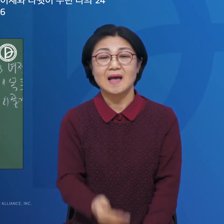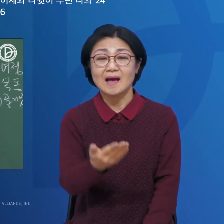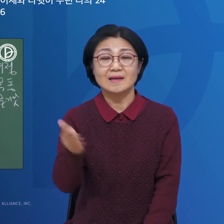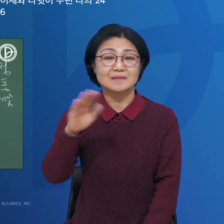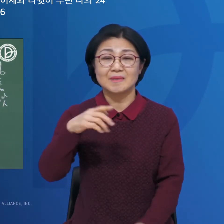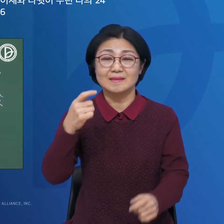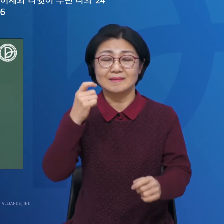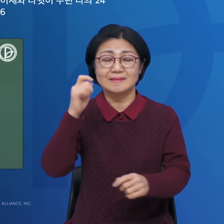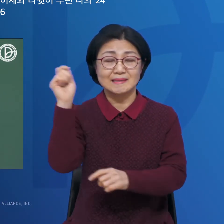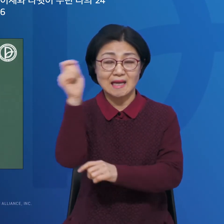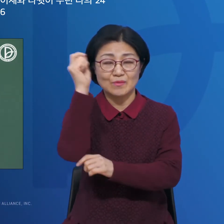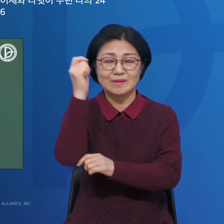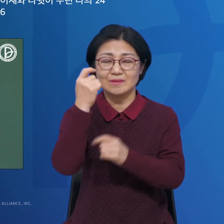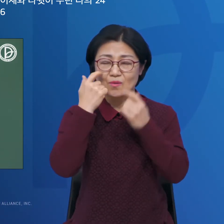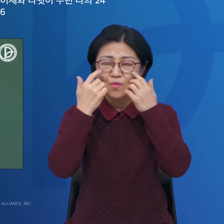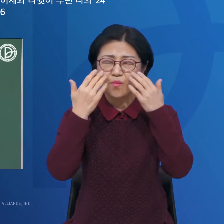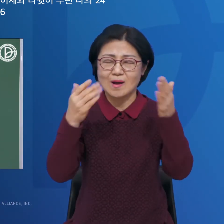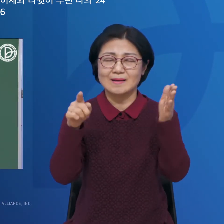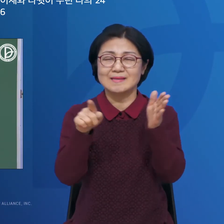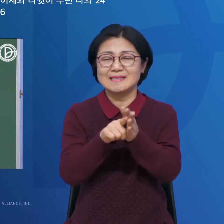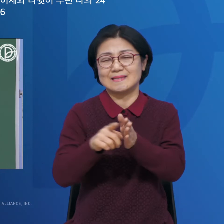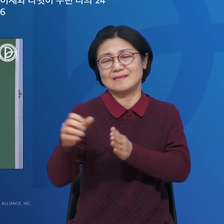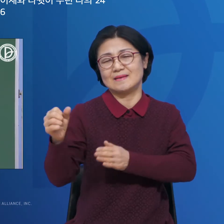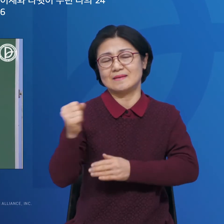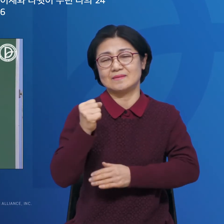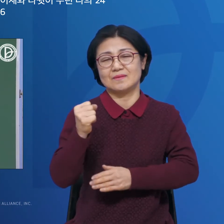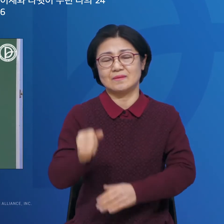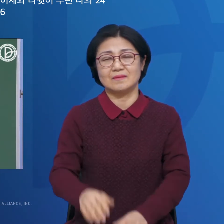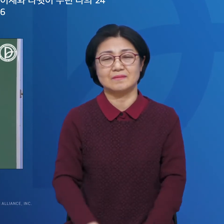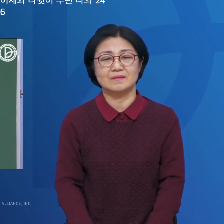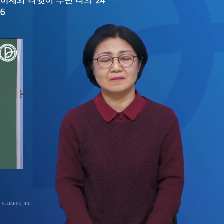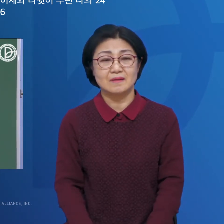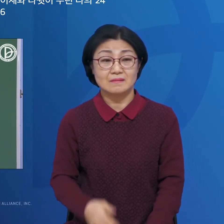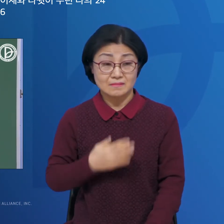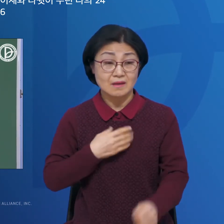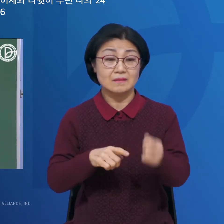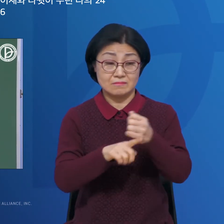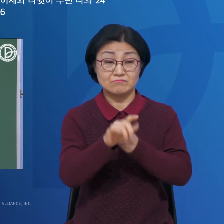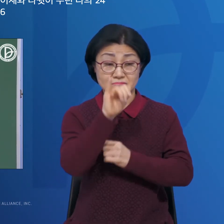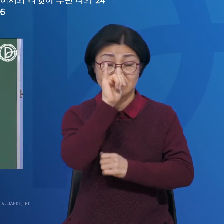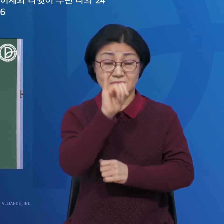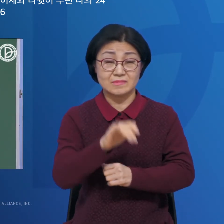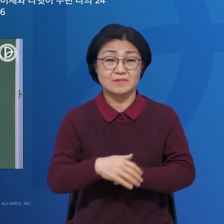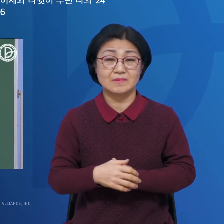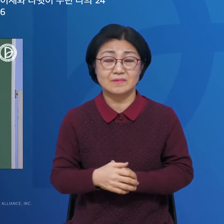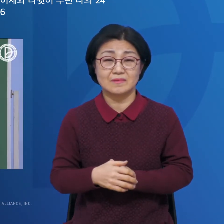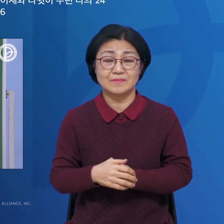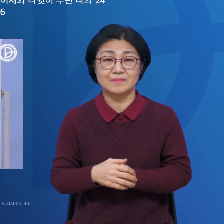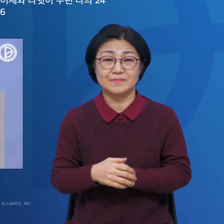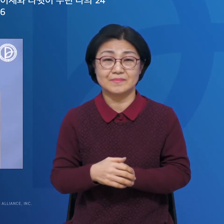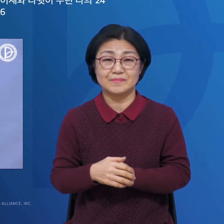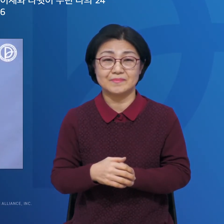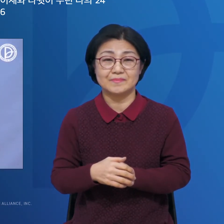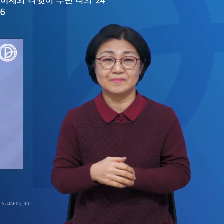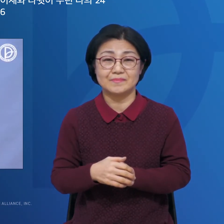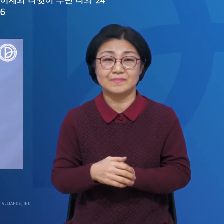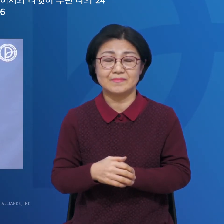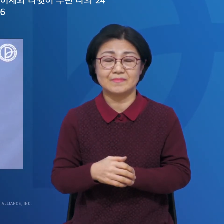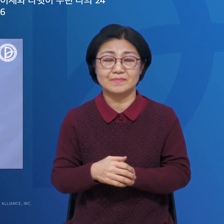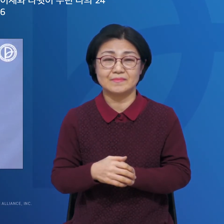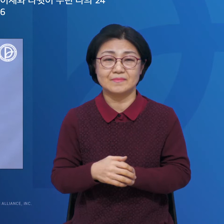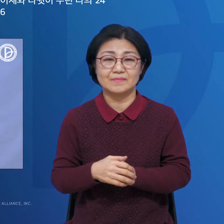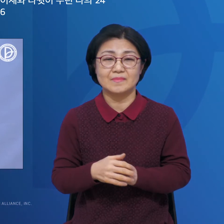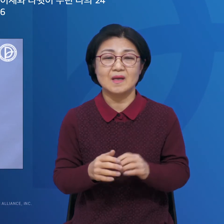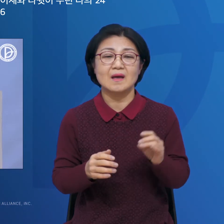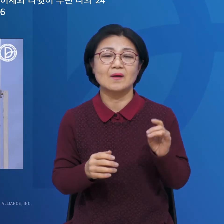But David, he said it with conviction. 제가 왜 이유가 없겠습니까? Why must I not have a reason? 골리앗 이길 때요. When